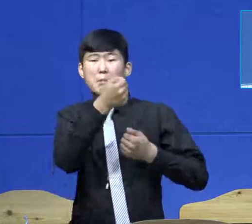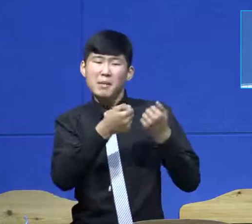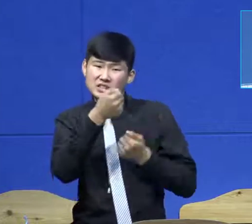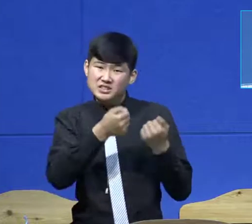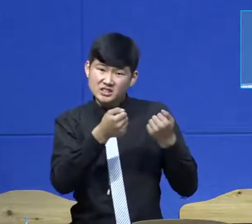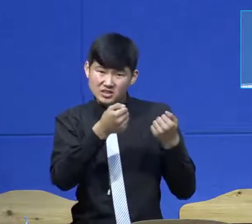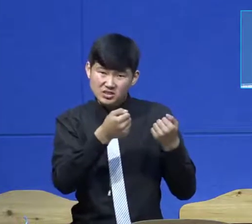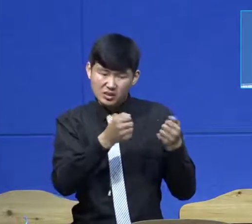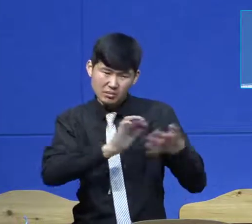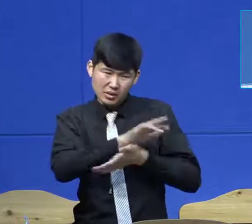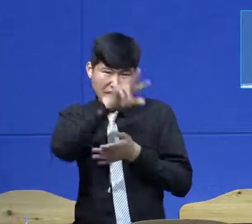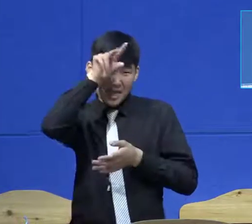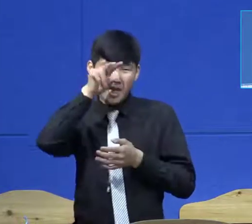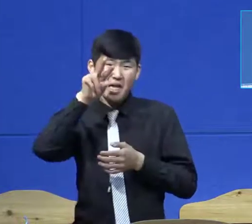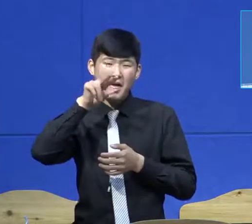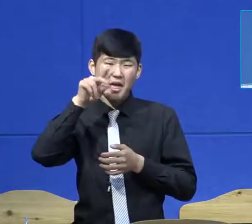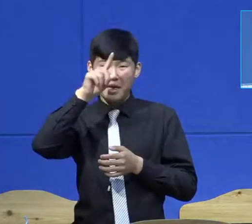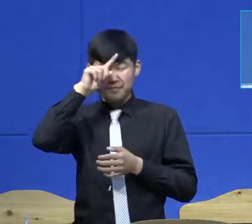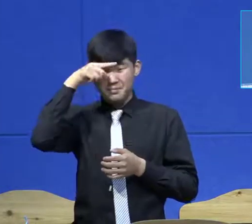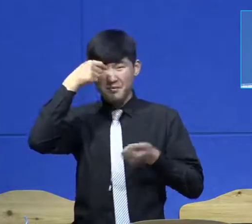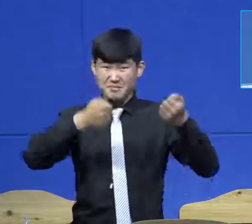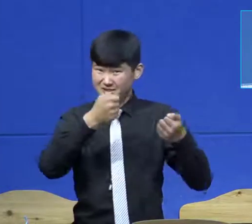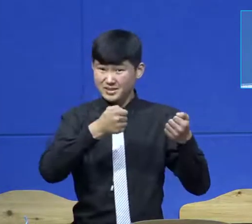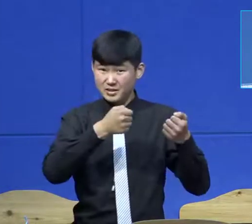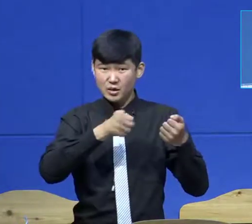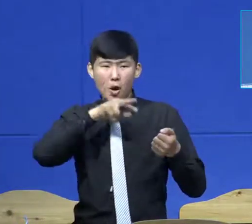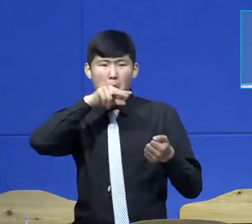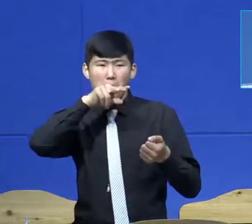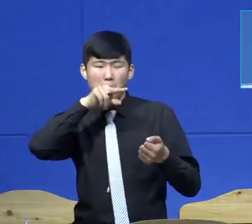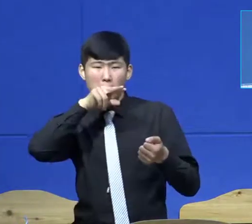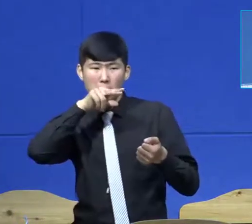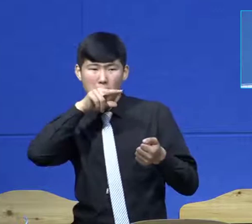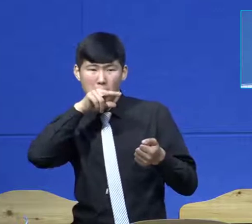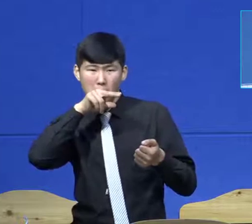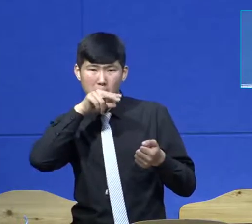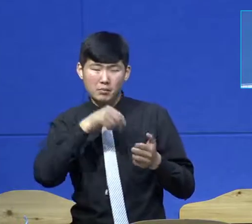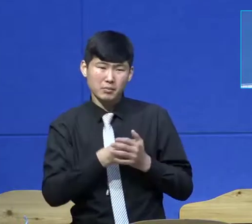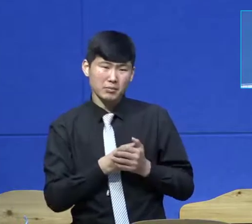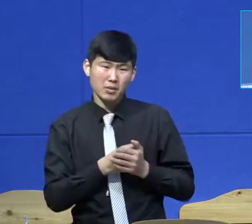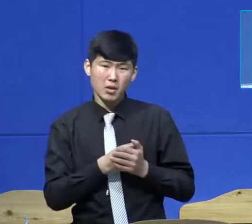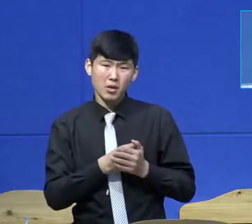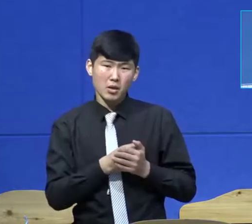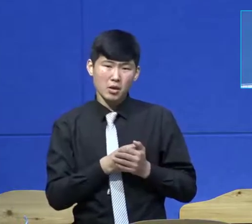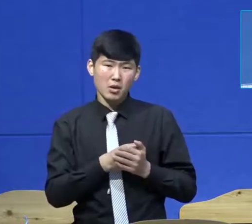бол ингээд могоо ингээд тойрчихсан ингээд модыг тойрчихсан нэг имплант байдаг үсттэй.